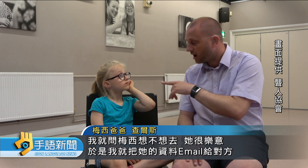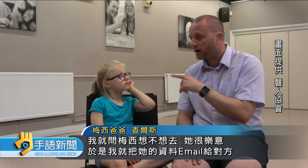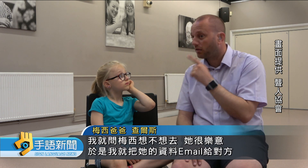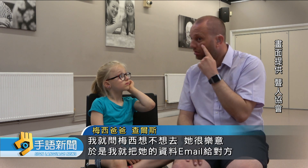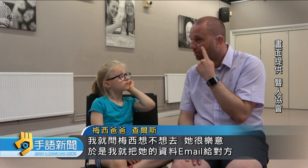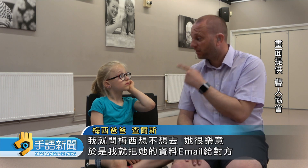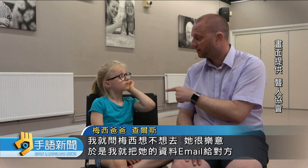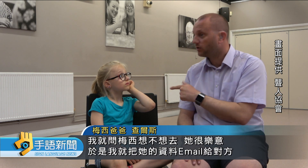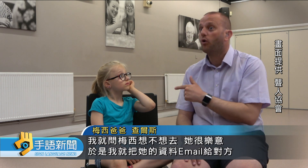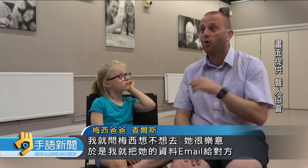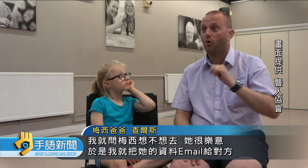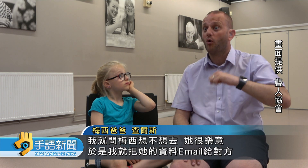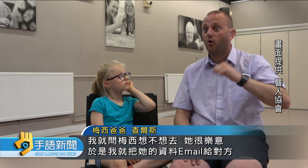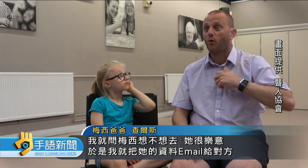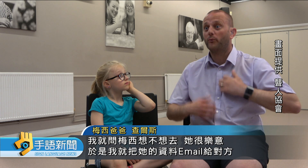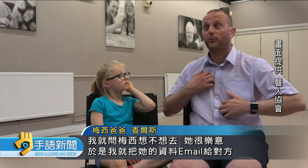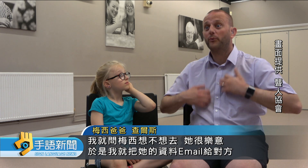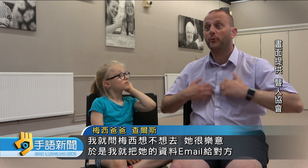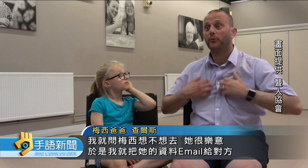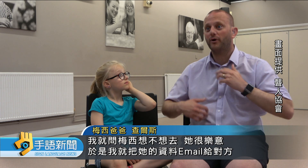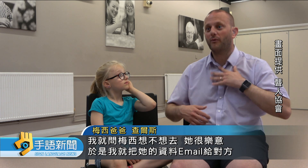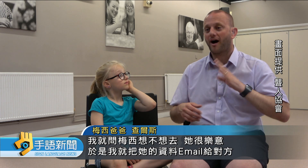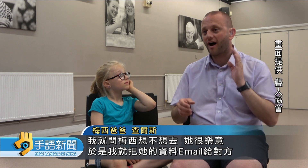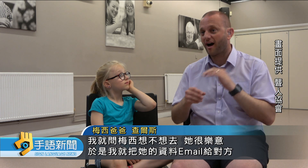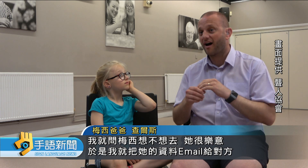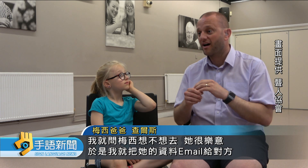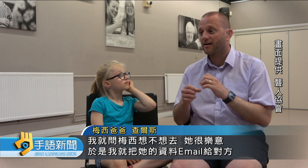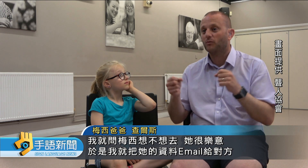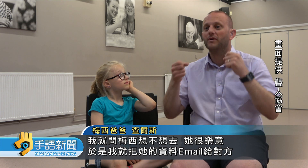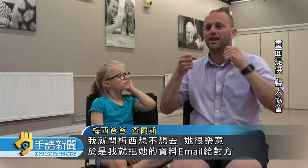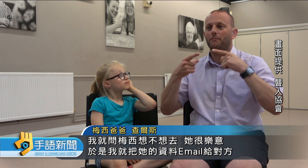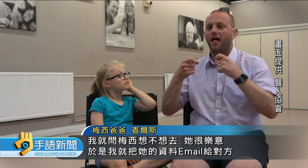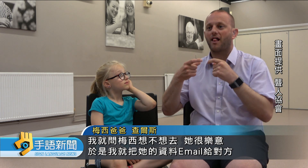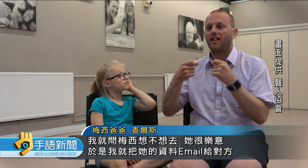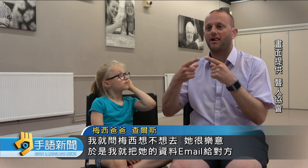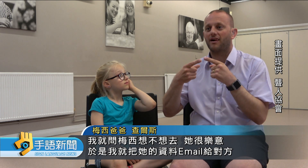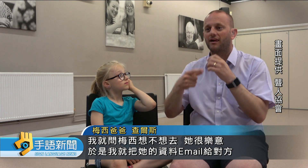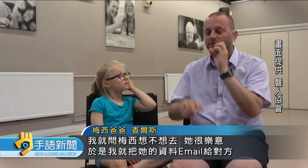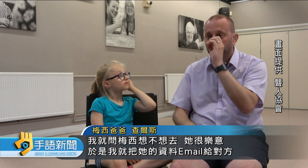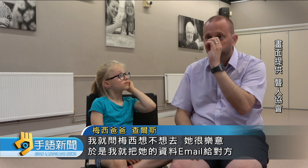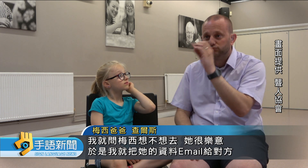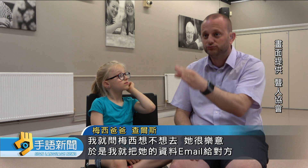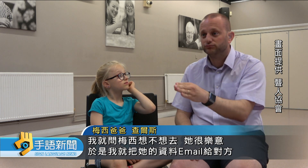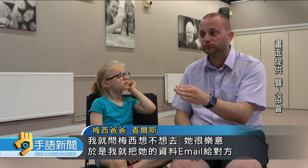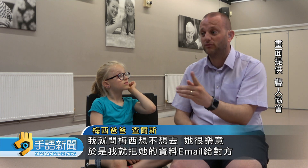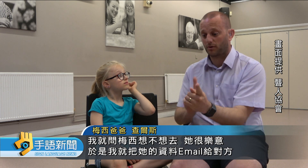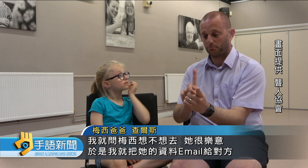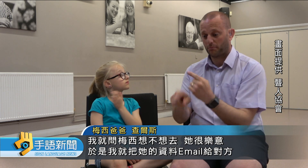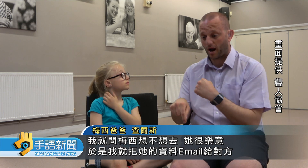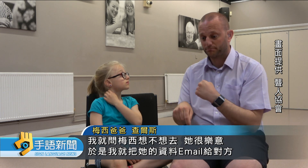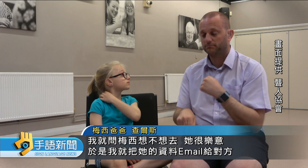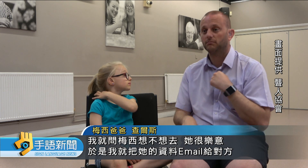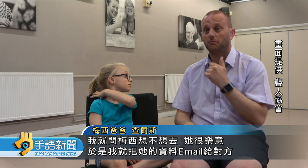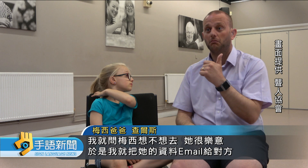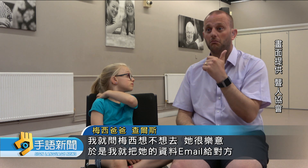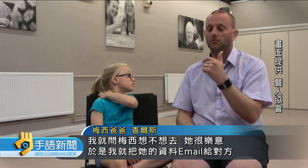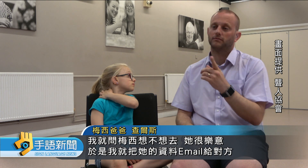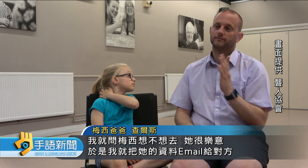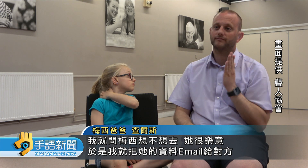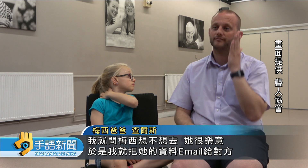去，他很乐意，于是我就把他的资料 email 给对